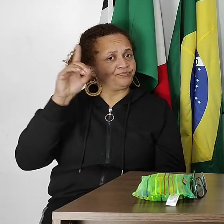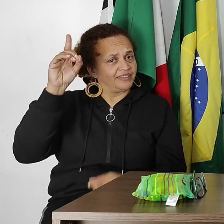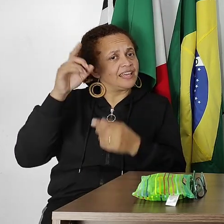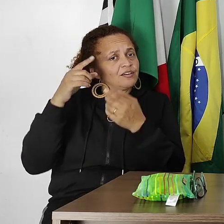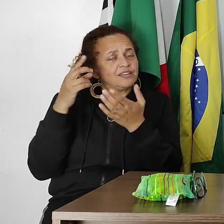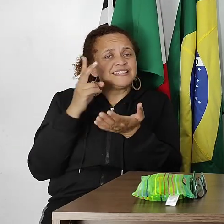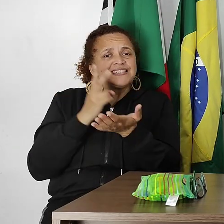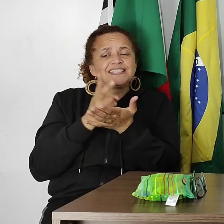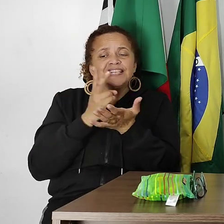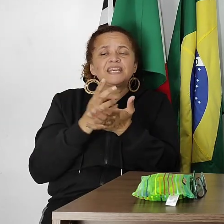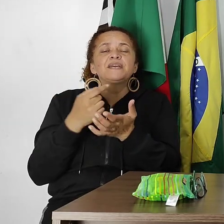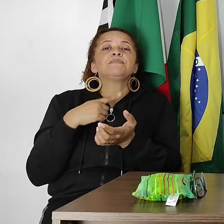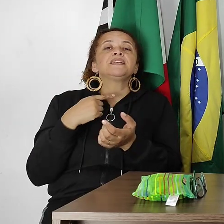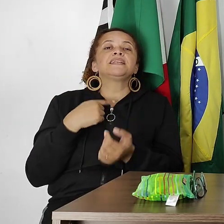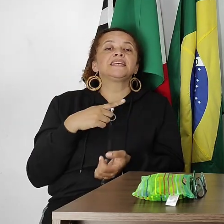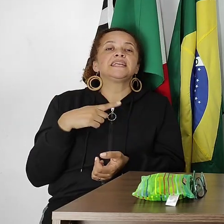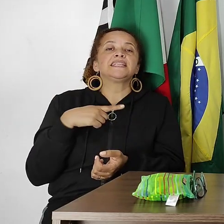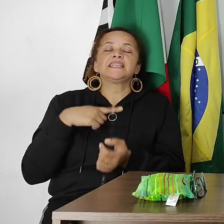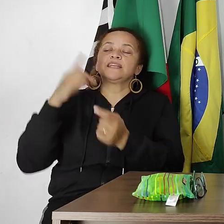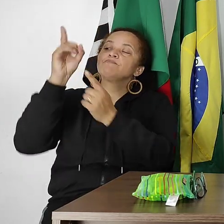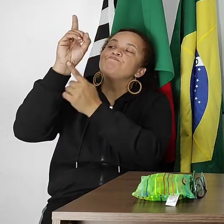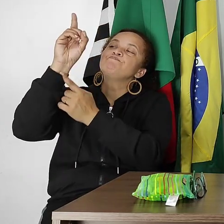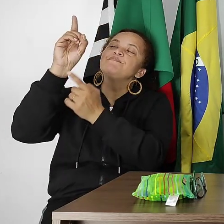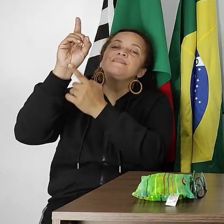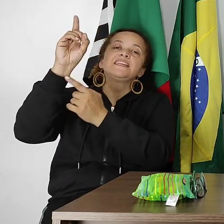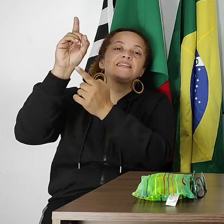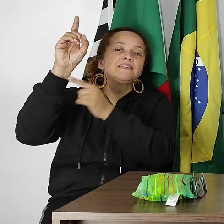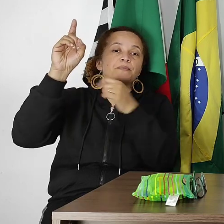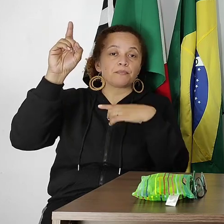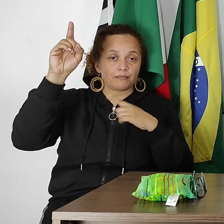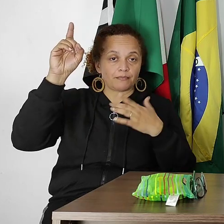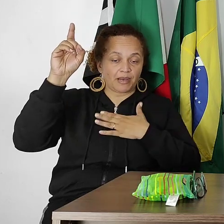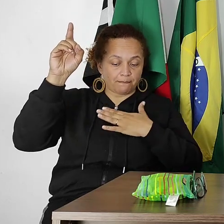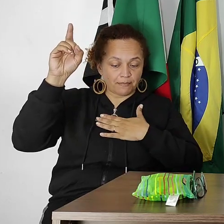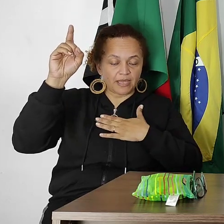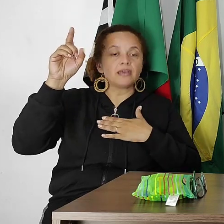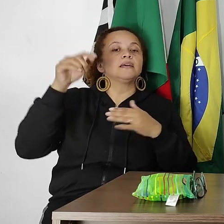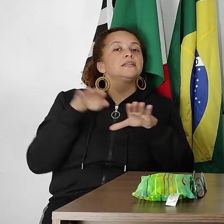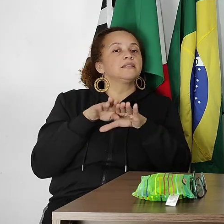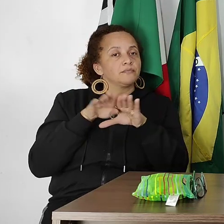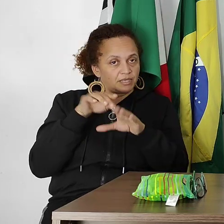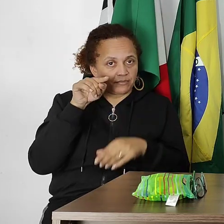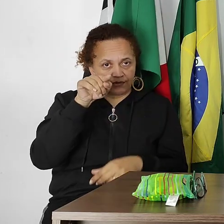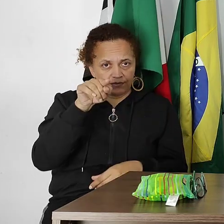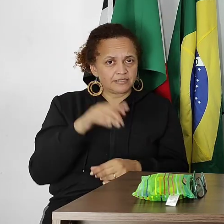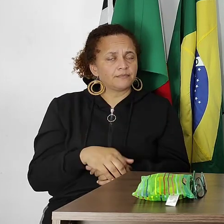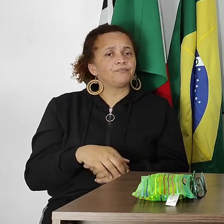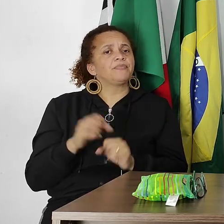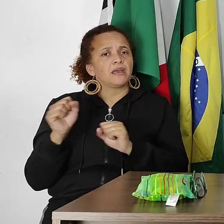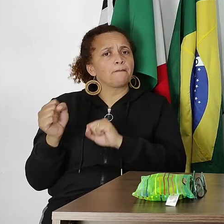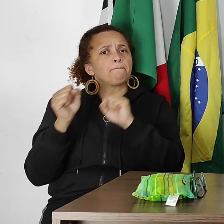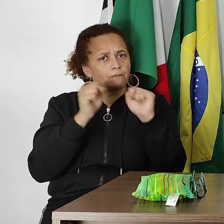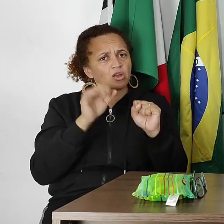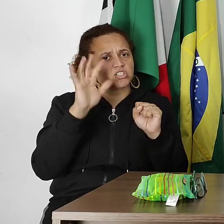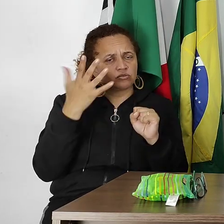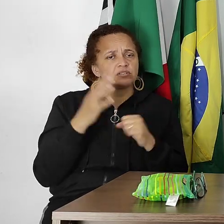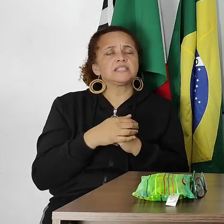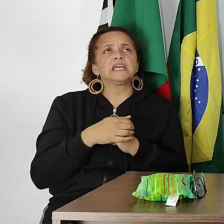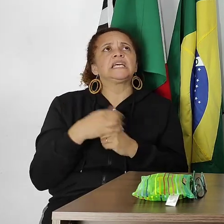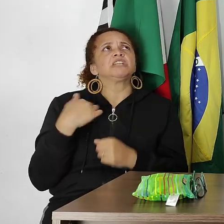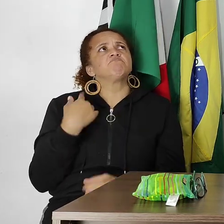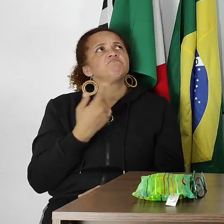para todos nós, né? Tem um plano de Deus, né? E às vezes a gente sai desse plano, né? Eu vou te contar um pouquinho da